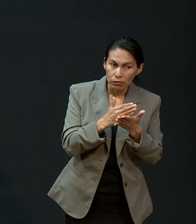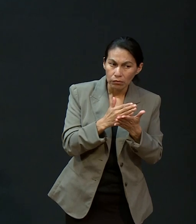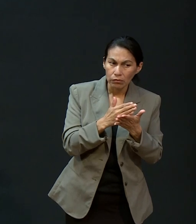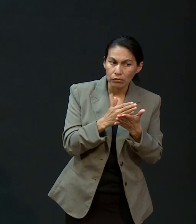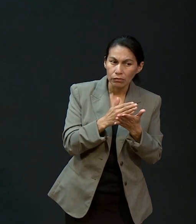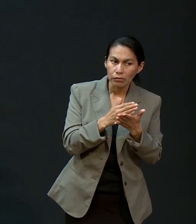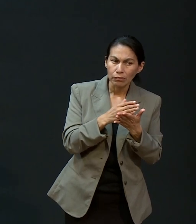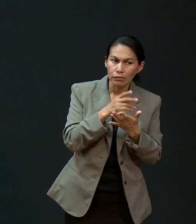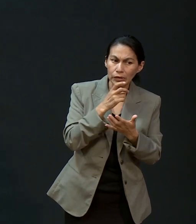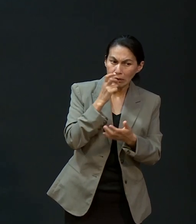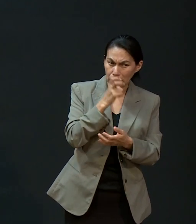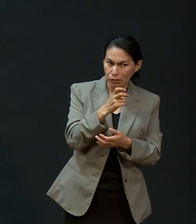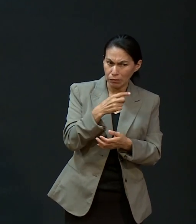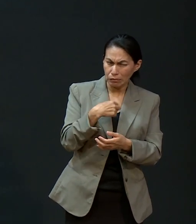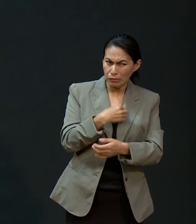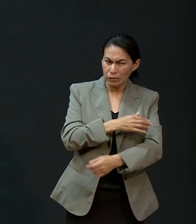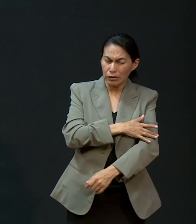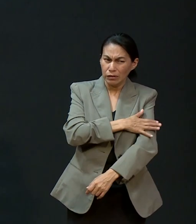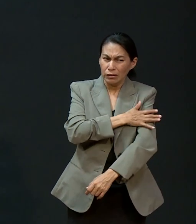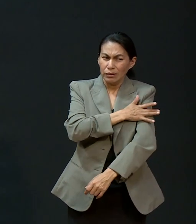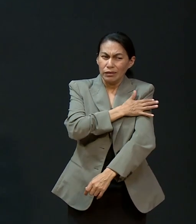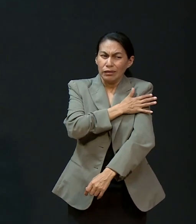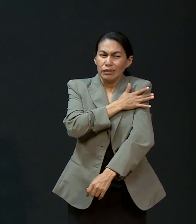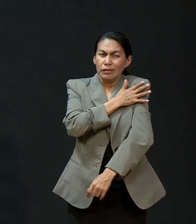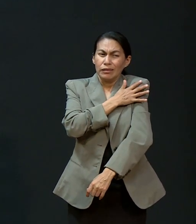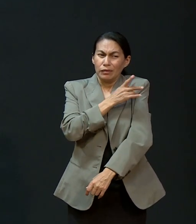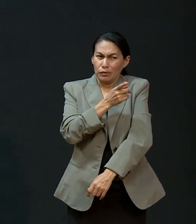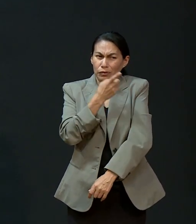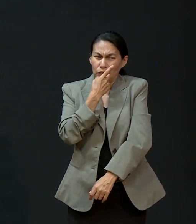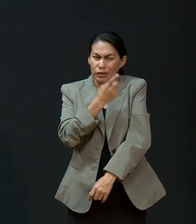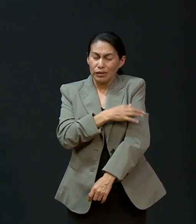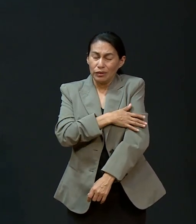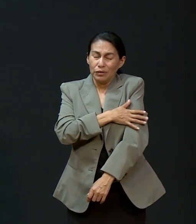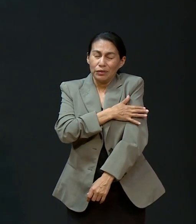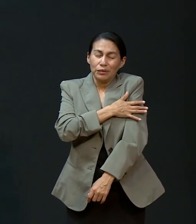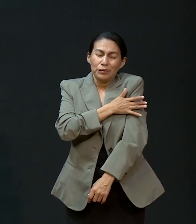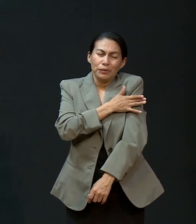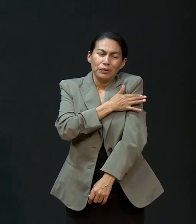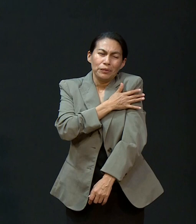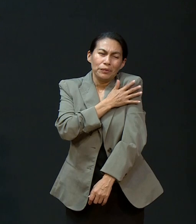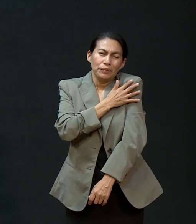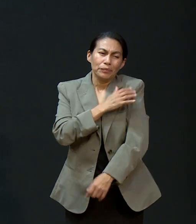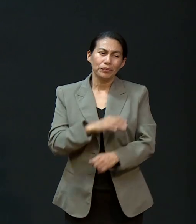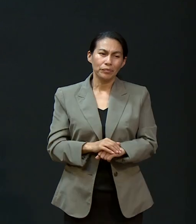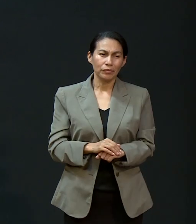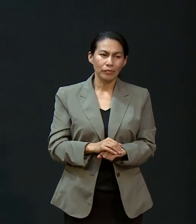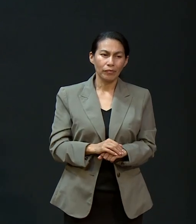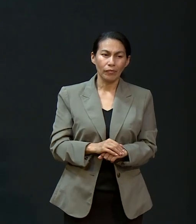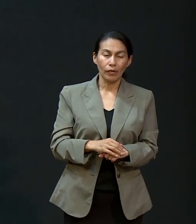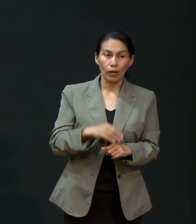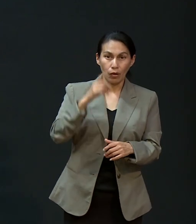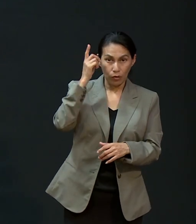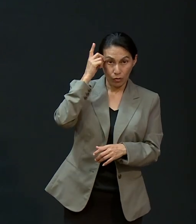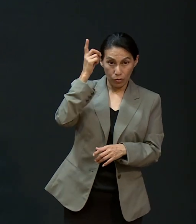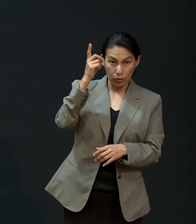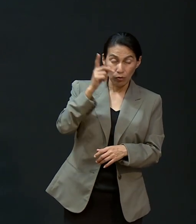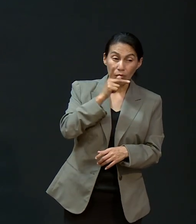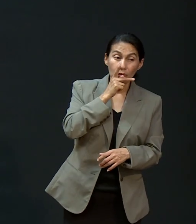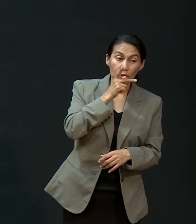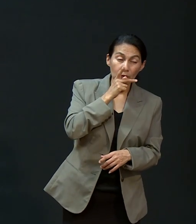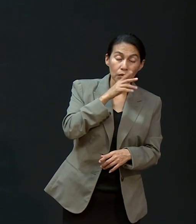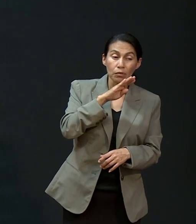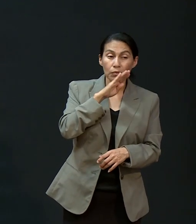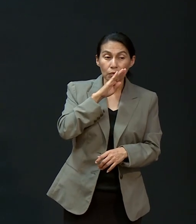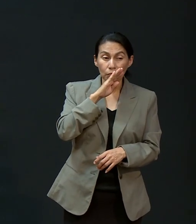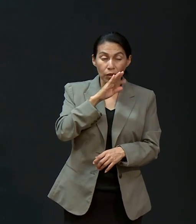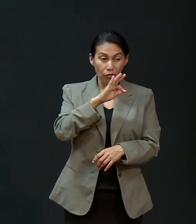Perdón que te interrumpa, pero me emociona oír lo que tú dices. Porque la transición